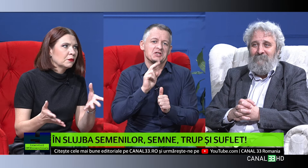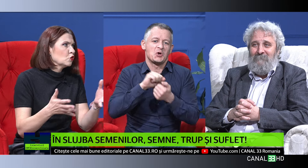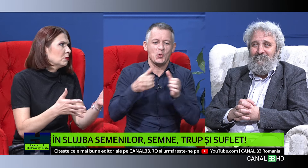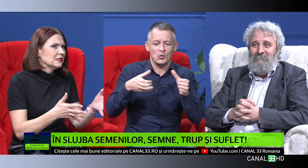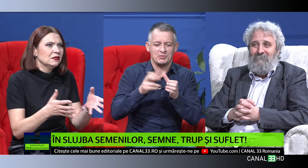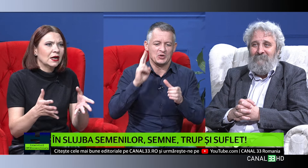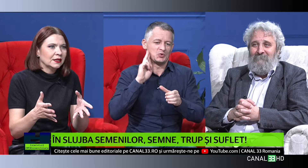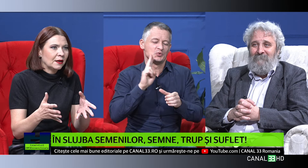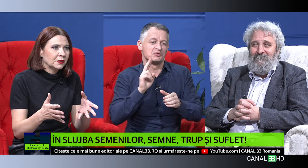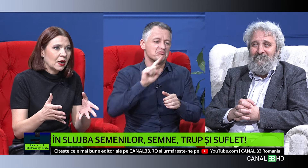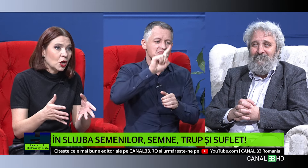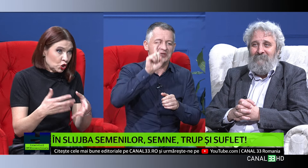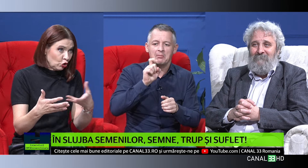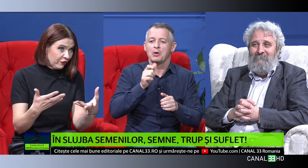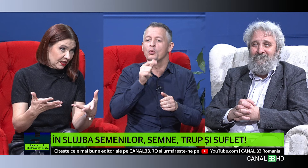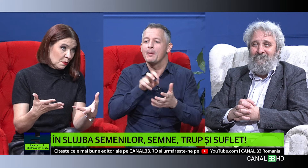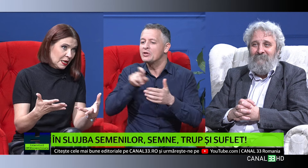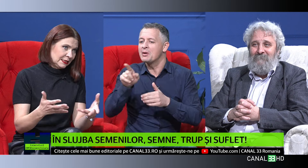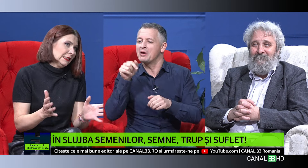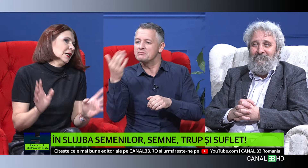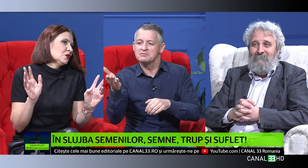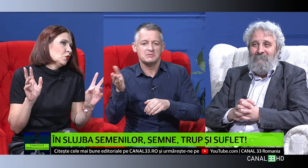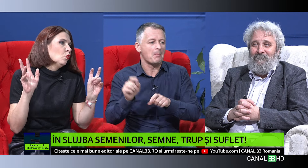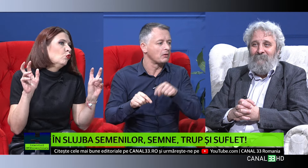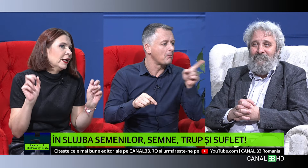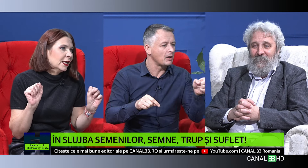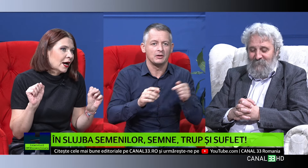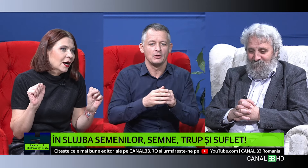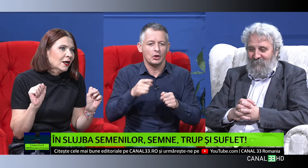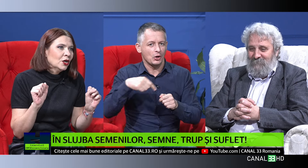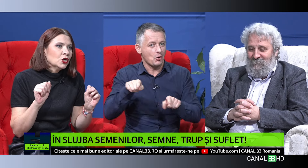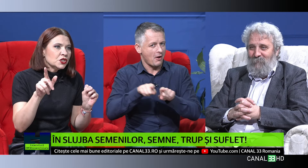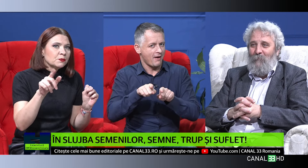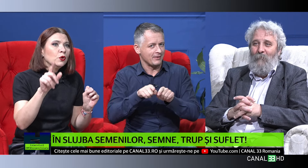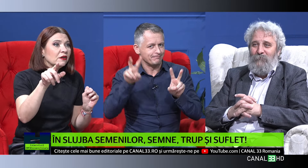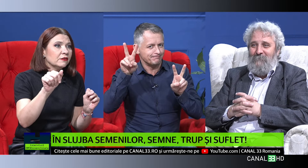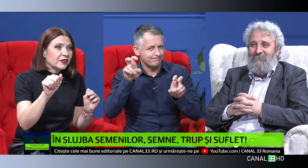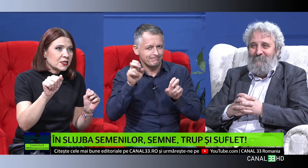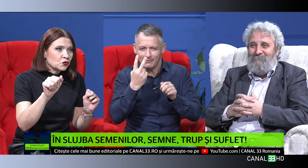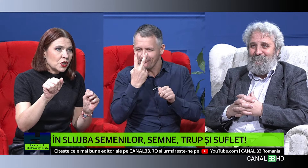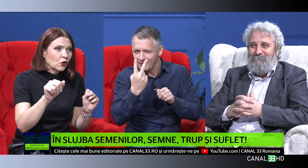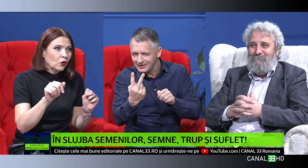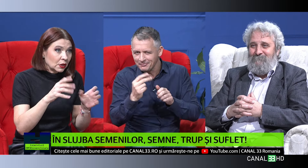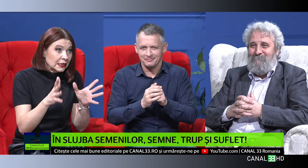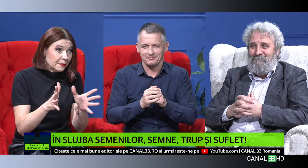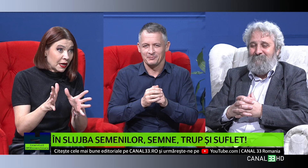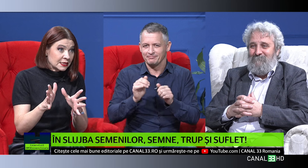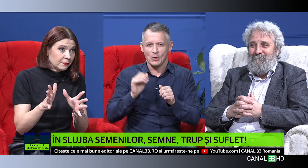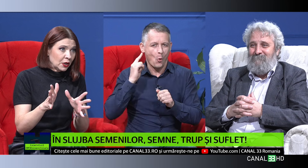întreabă, să o luăm la stânga, la dreapta, și noi vedem asta, tragem cu urechea, exact. Și sau spun, vrei să ajungi acolo? În limba